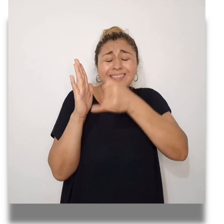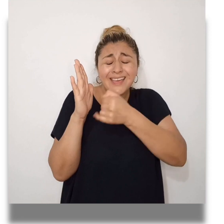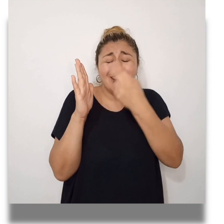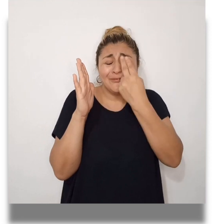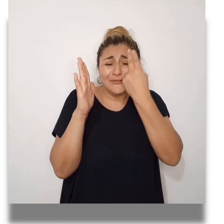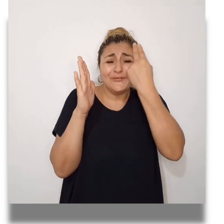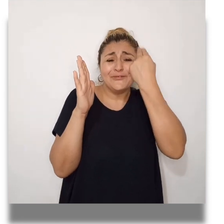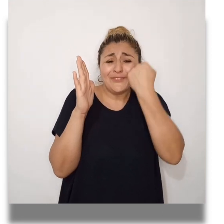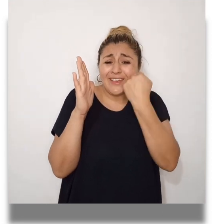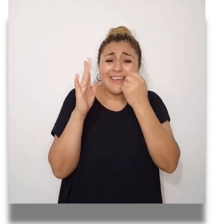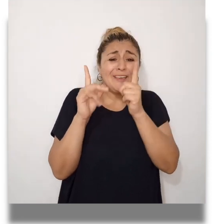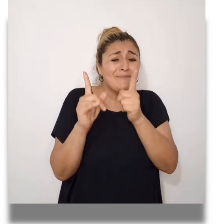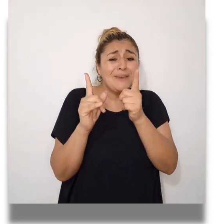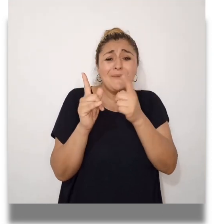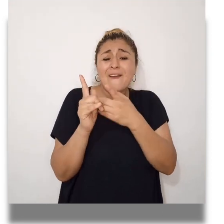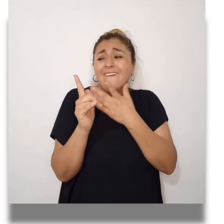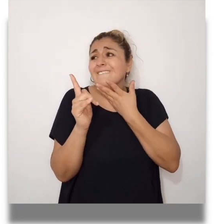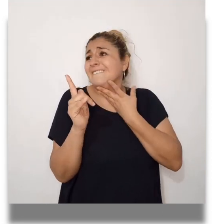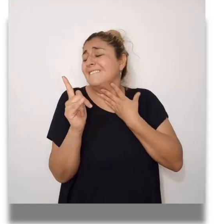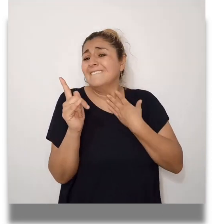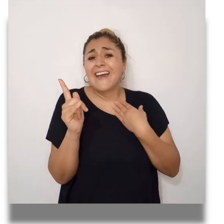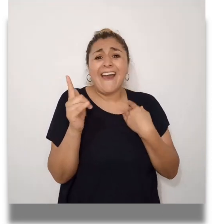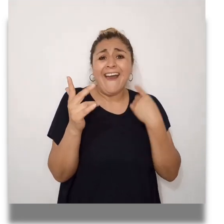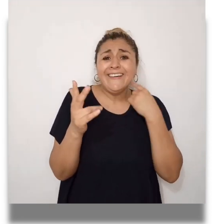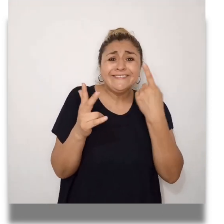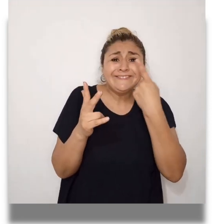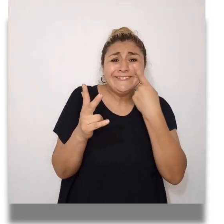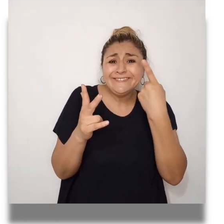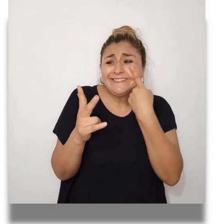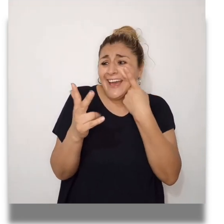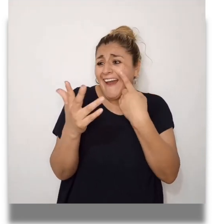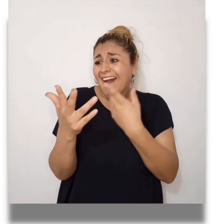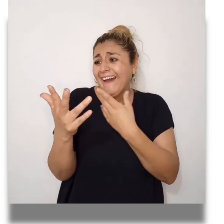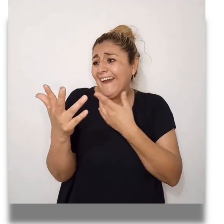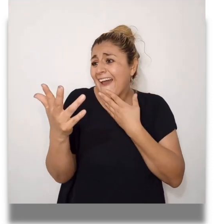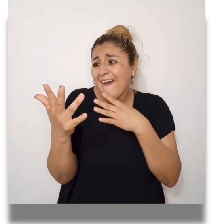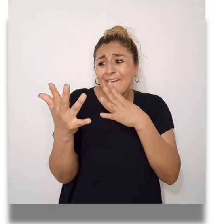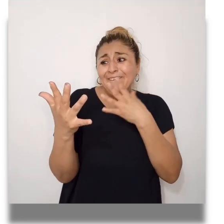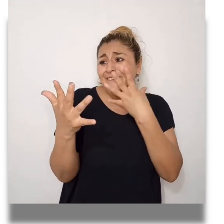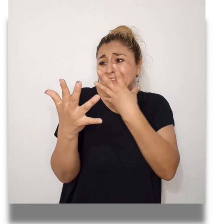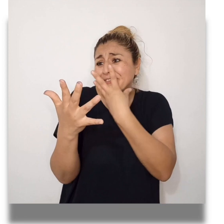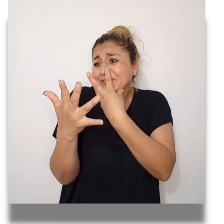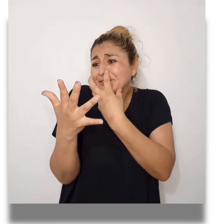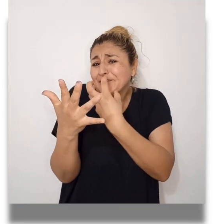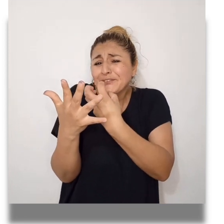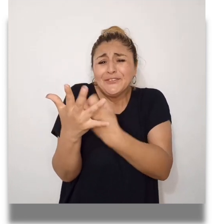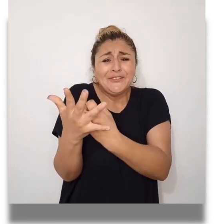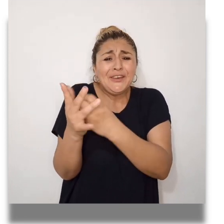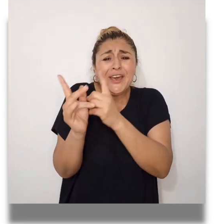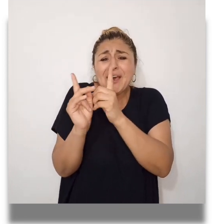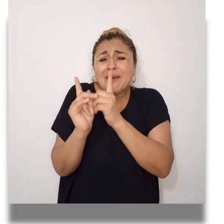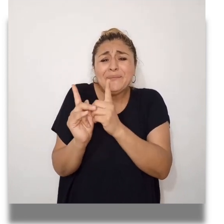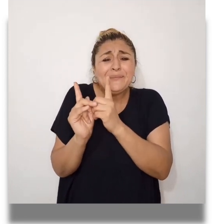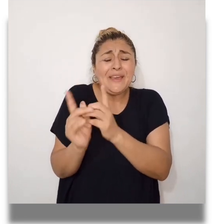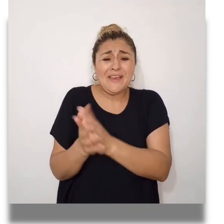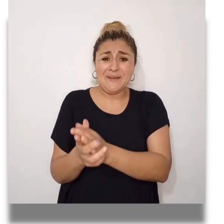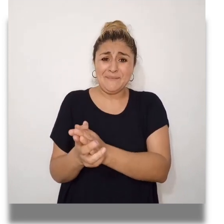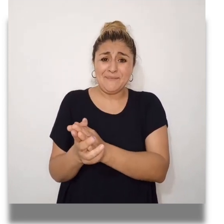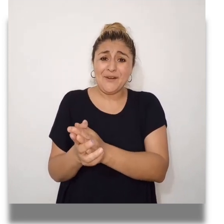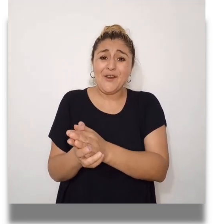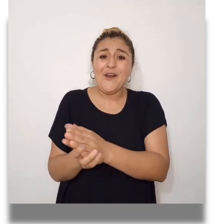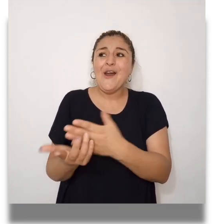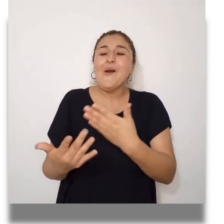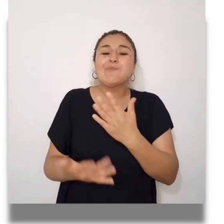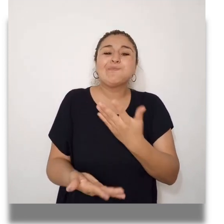Desear ardientemente la palabra como un recién nacido. Qui désire le lait que sa maman